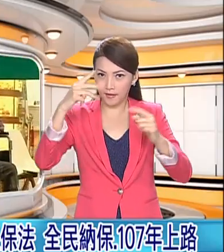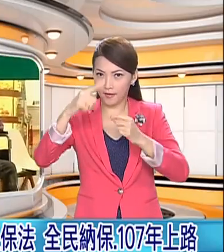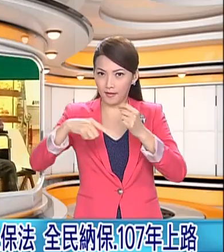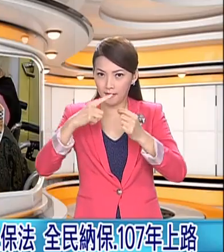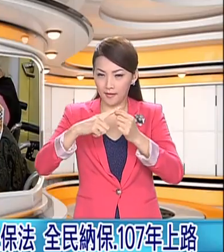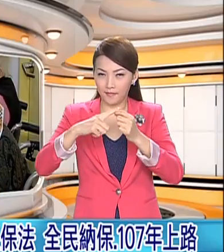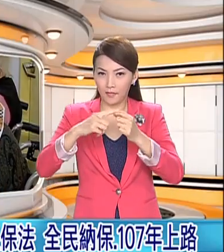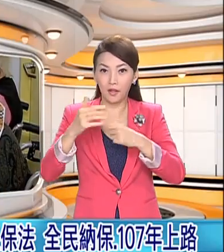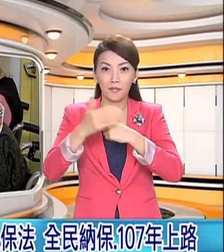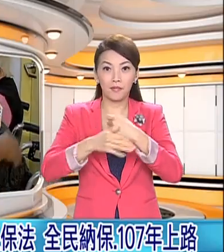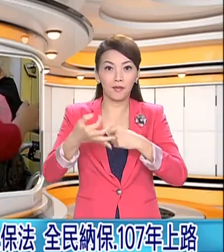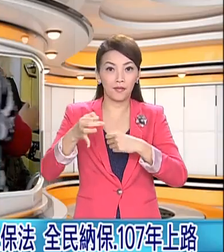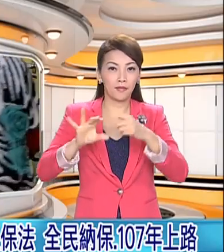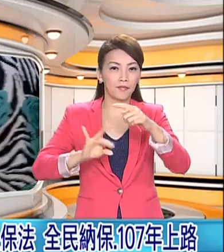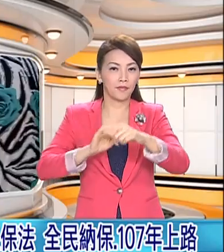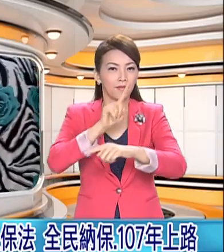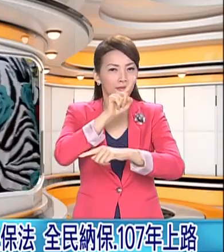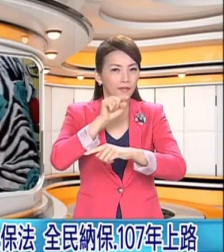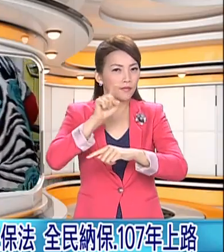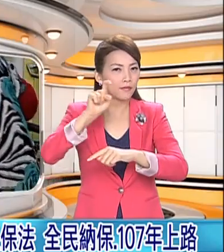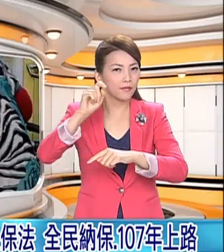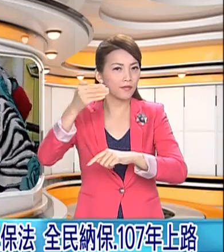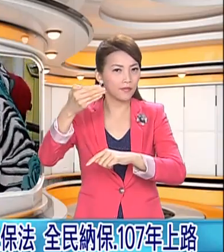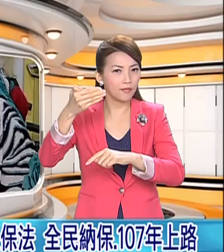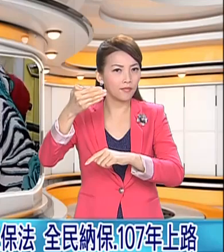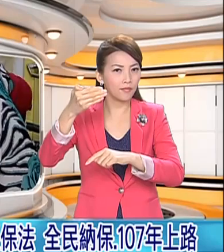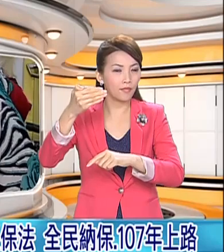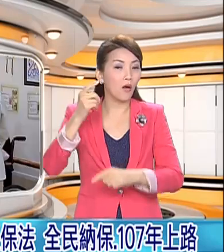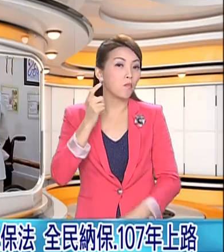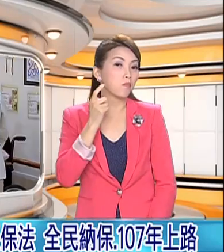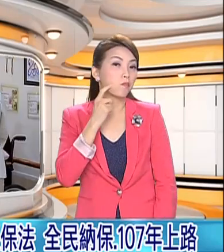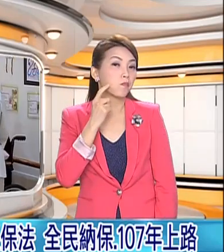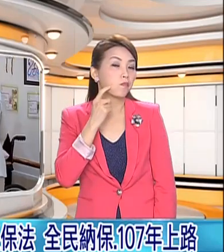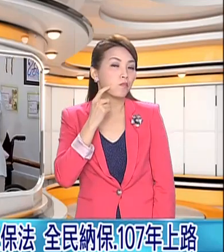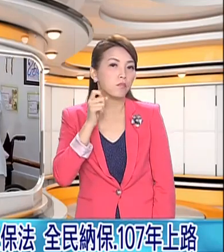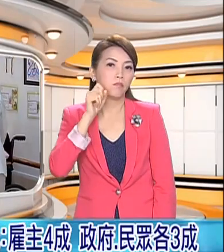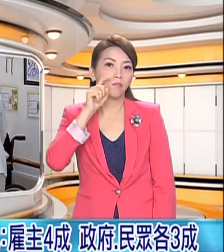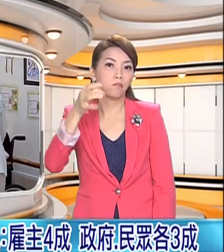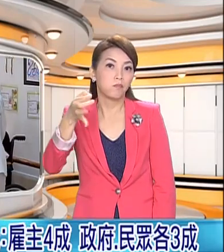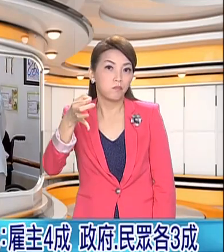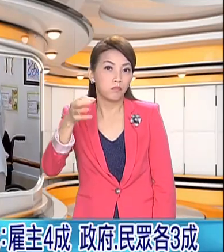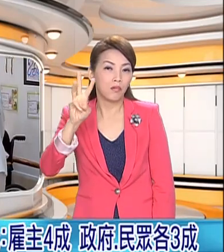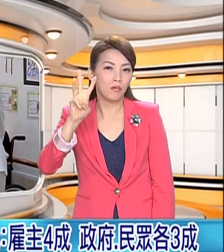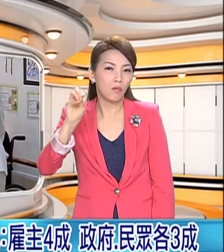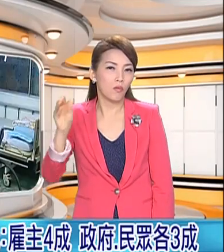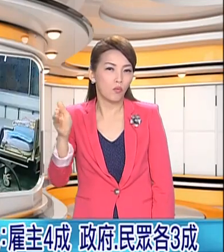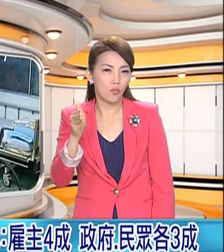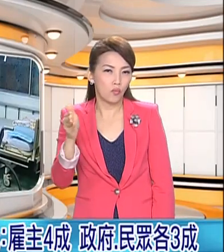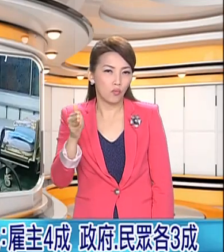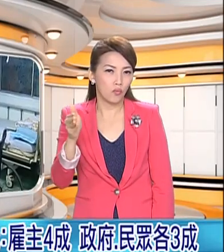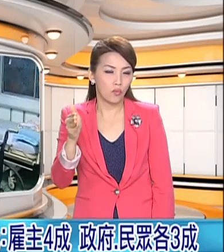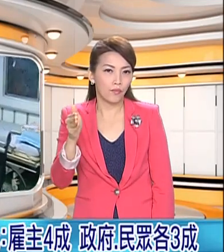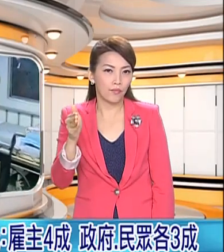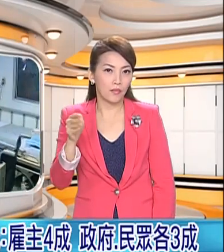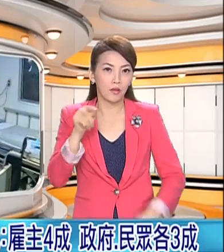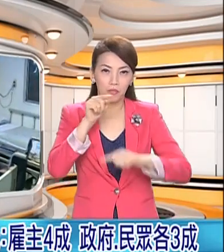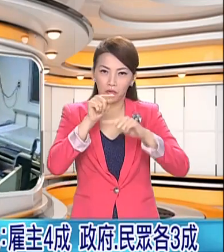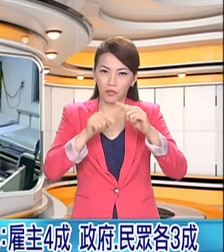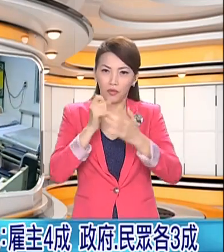年，保费费率是1.19%，月薪30000元左右，平均每个月的保费